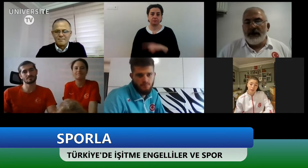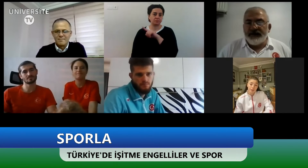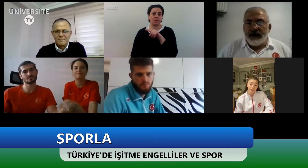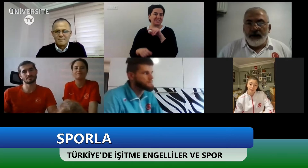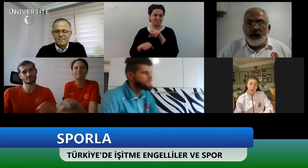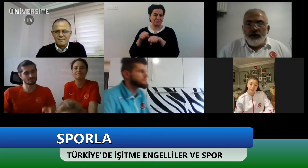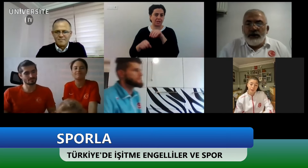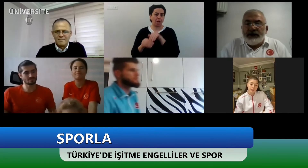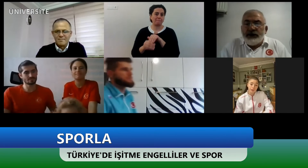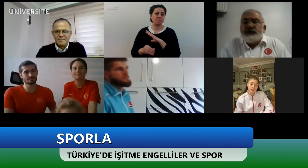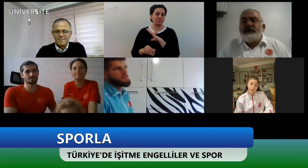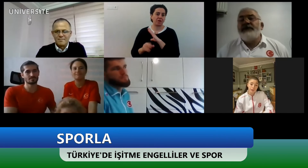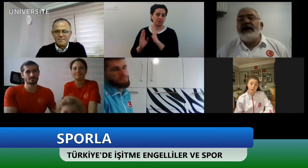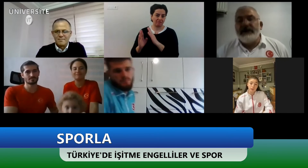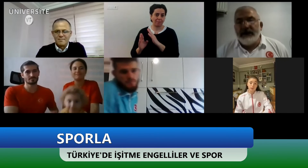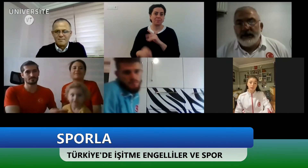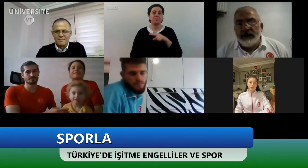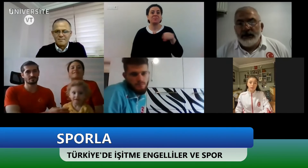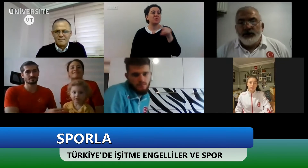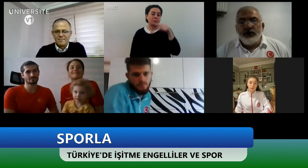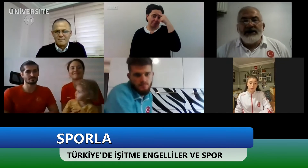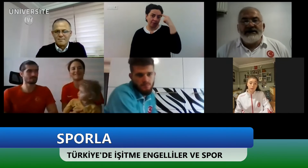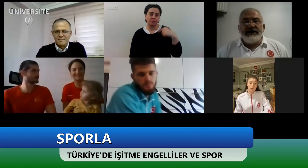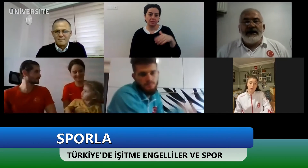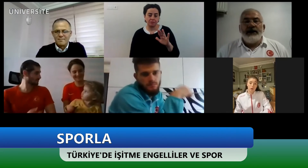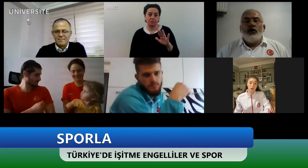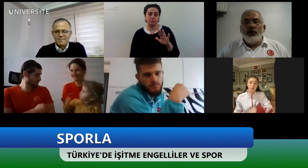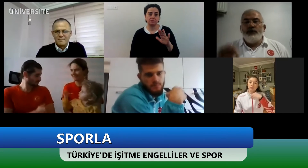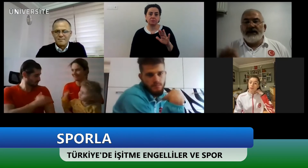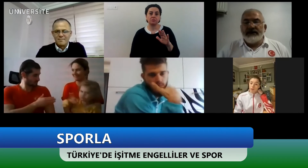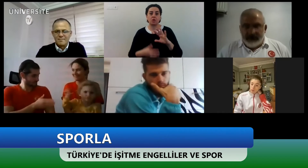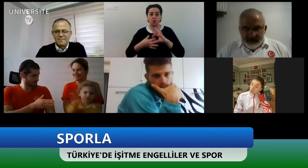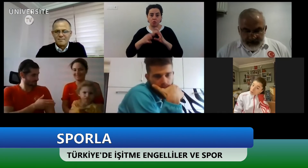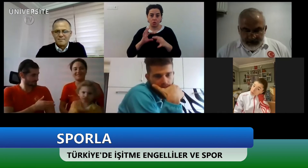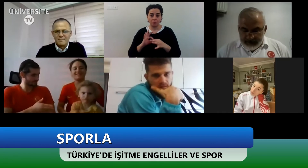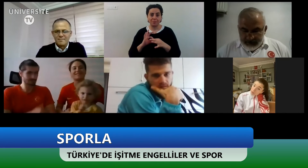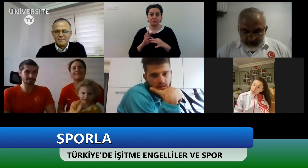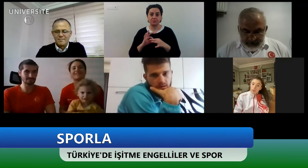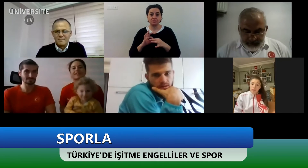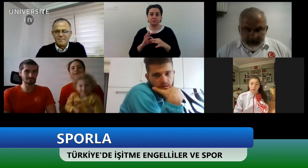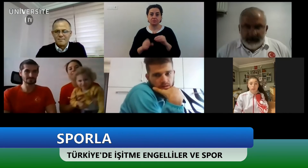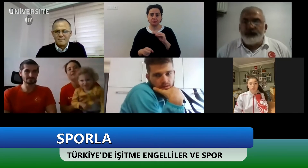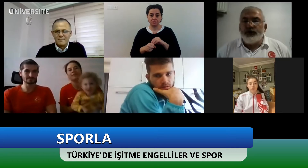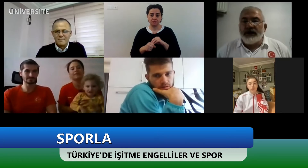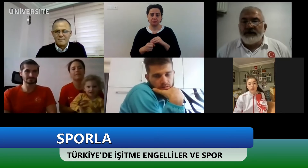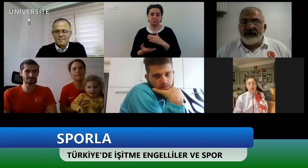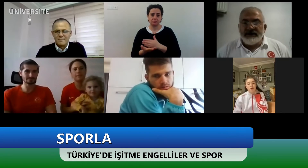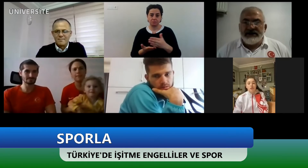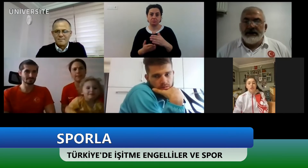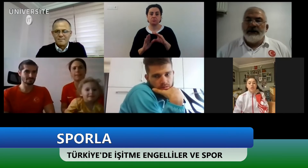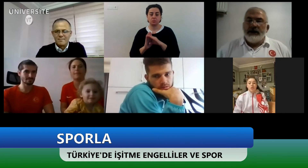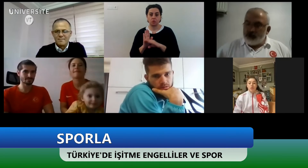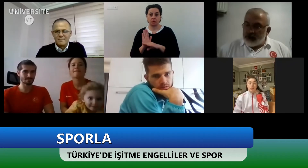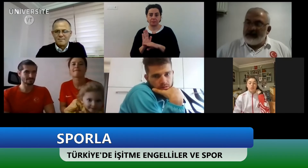Çocuklarımız kampta. Ama öbürlerinin hiçbiri belli değil. Dolayısıyla olimpiyatlarımıza kadar